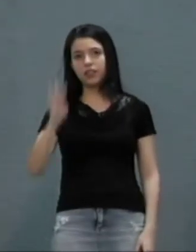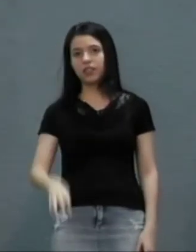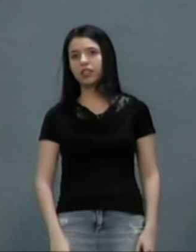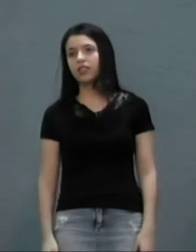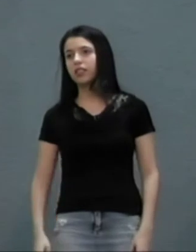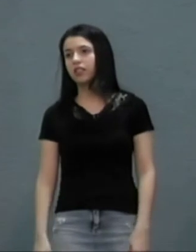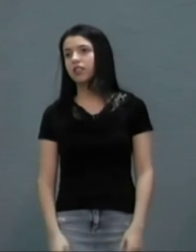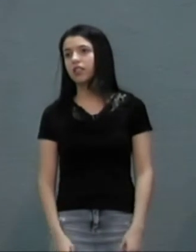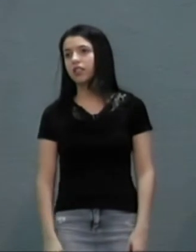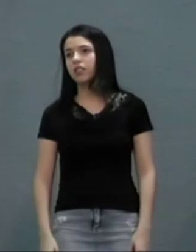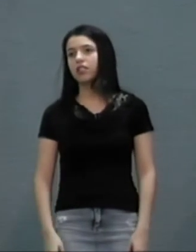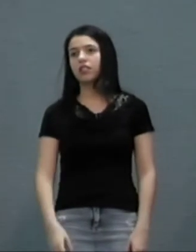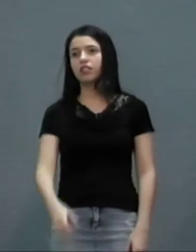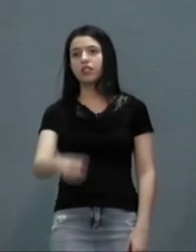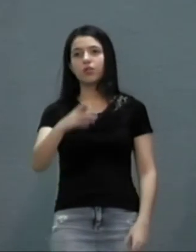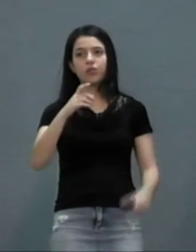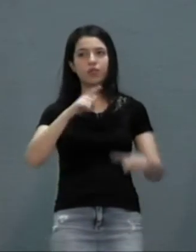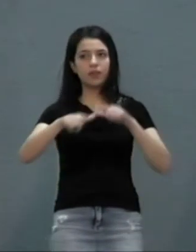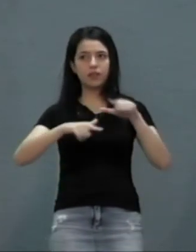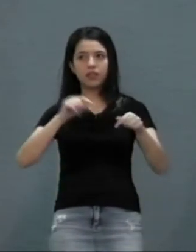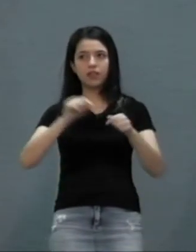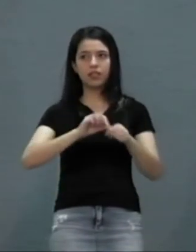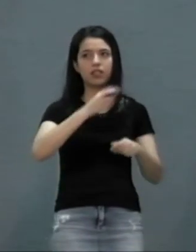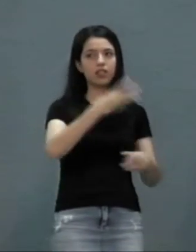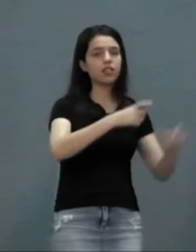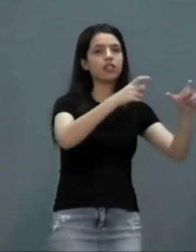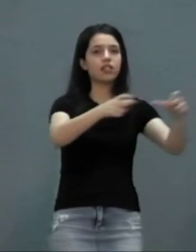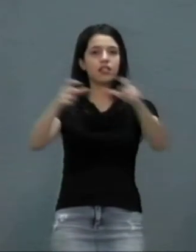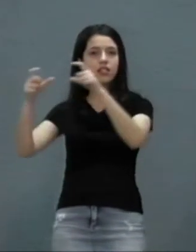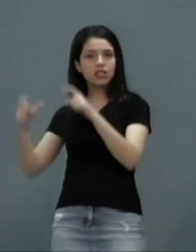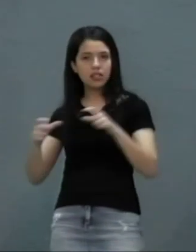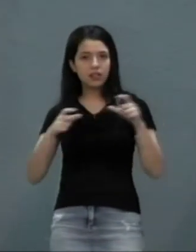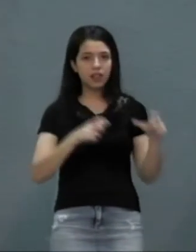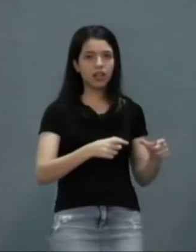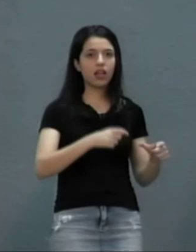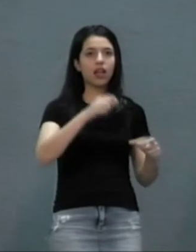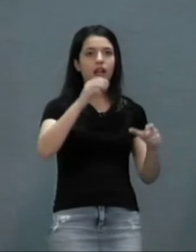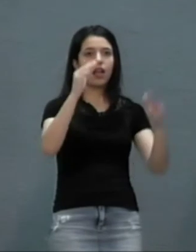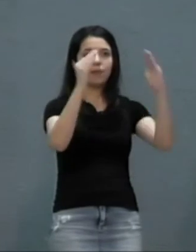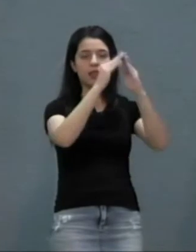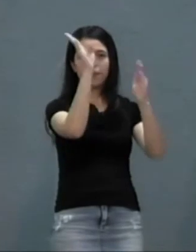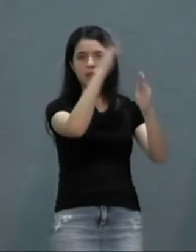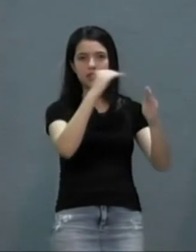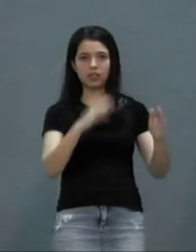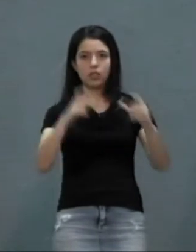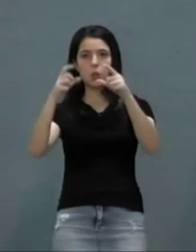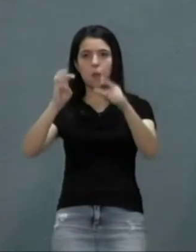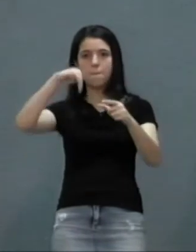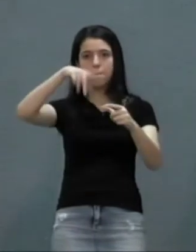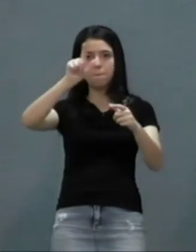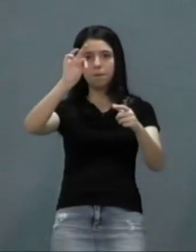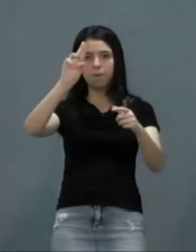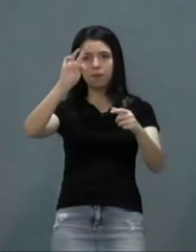vai ser feito nesses três bairros. Vai estar lá no Habitat Brasil, Motocross e Mutirão. Eu peço assim mais encarecimento ao pessoal do Habitat